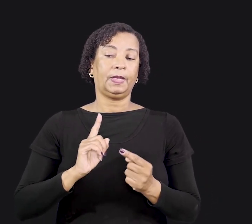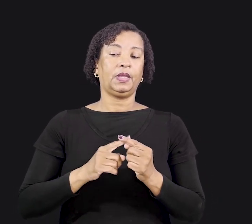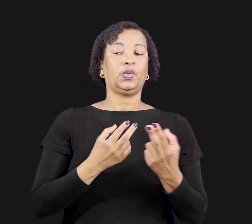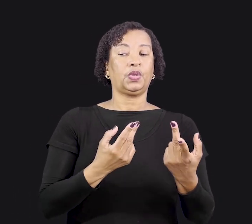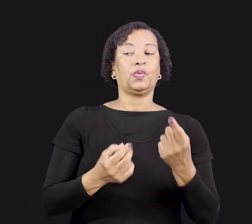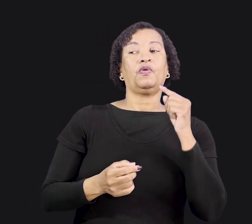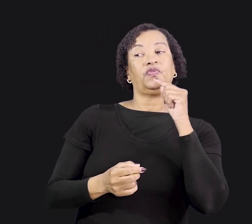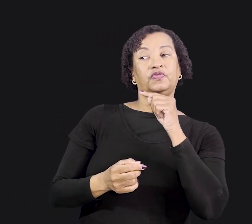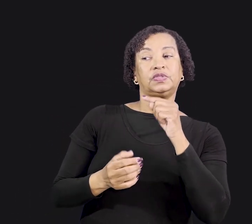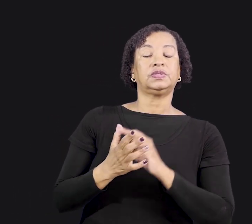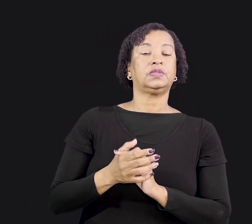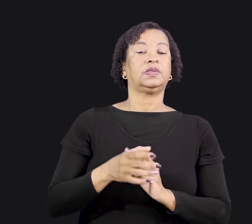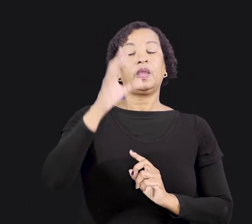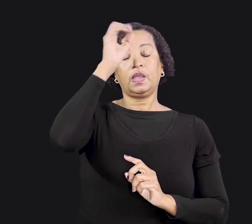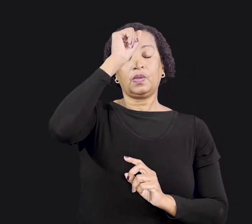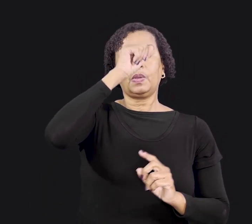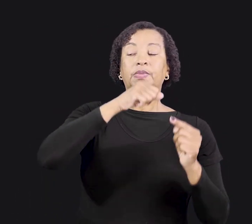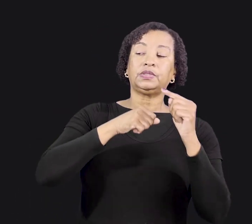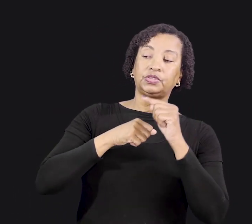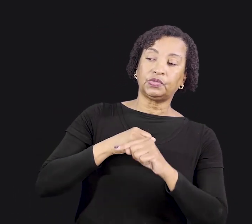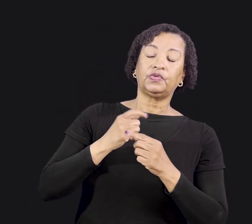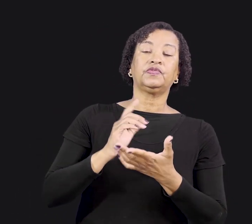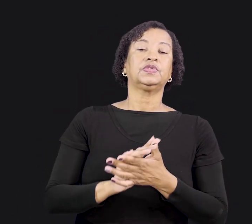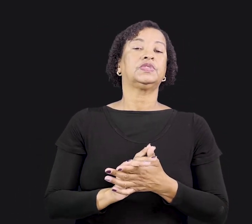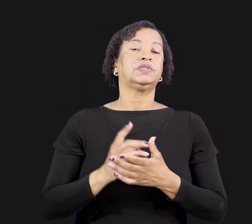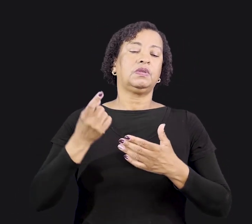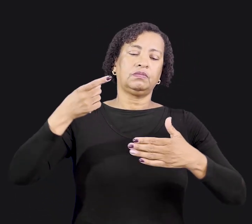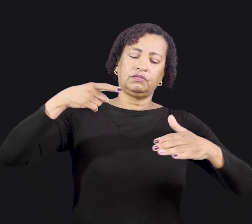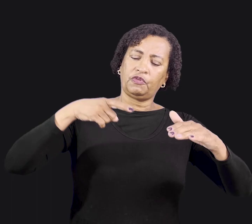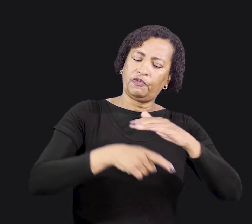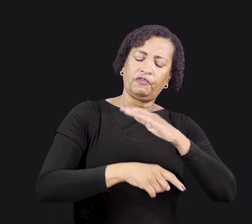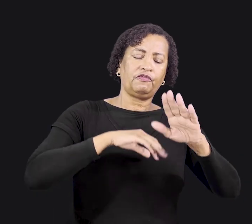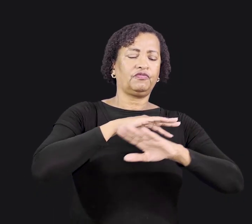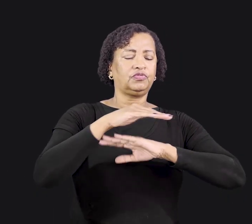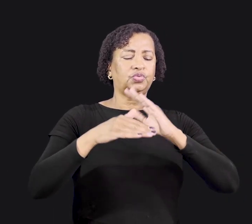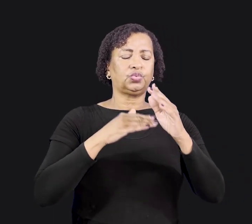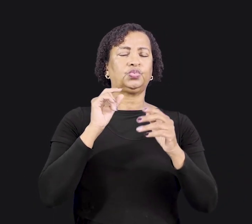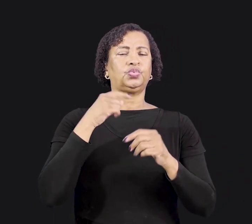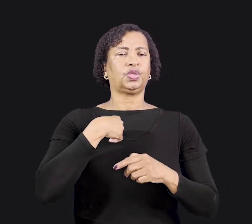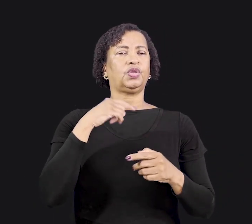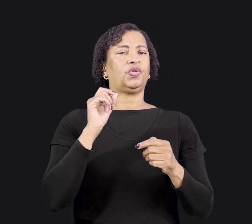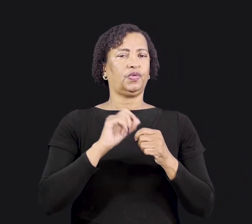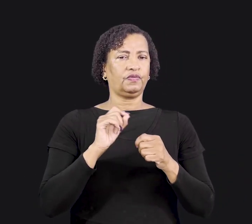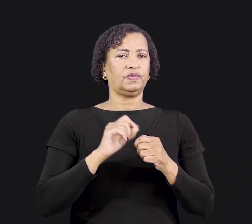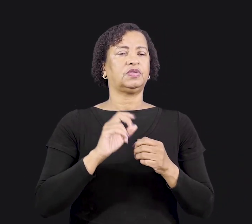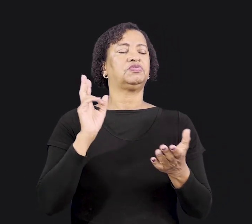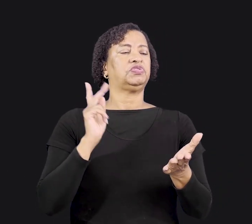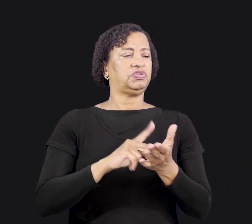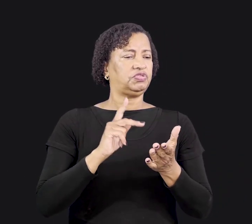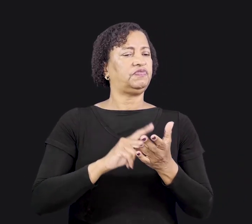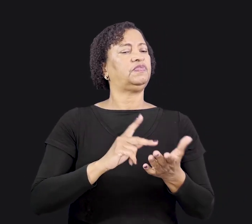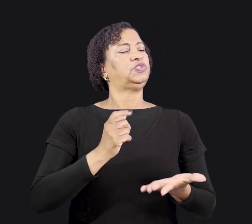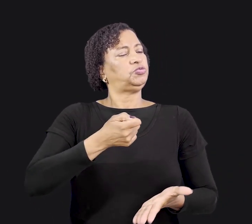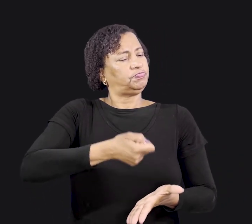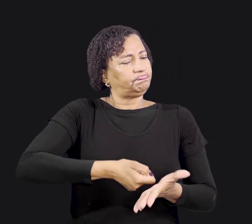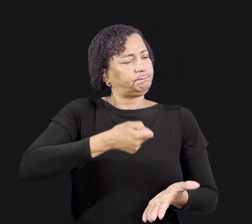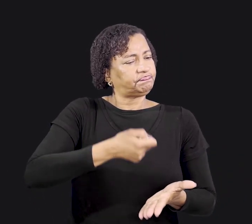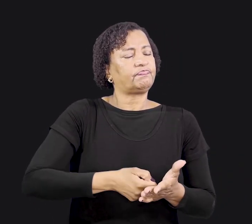a você. Aprendi com você a mergulhar fundo em tudo que faço e realmente me dedicar àquilo que